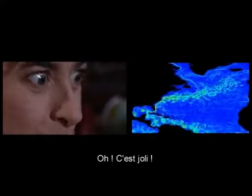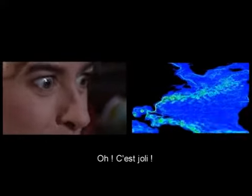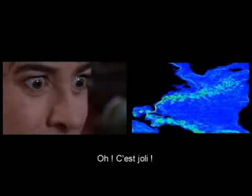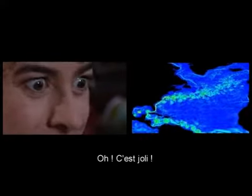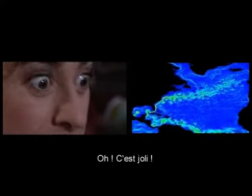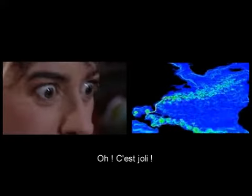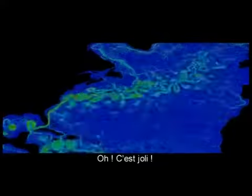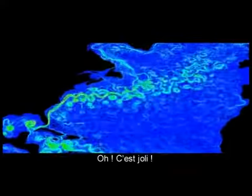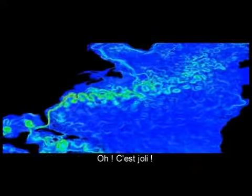Wow! C'est joli!